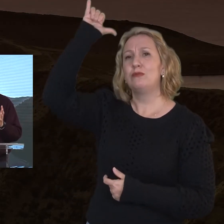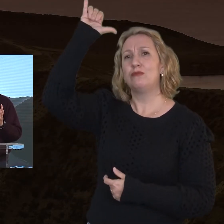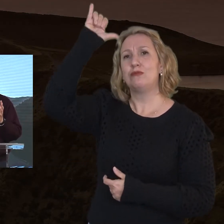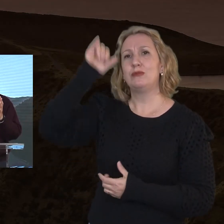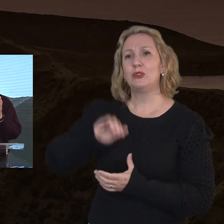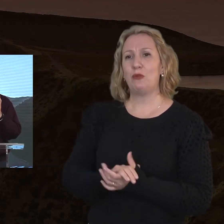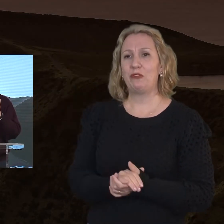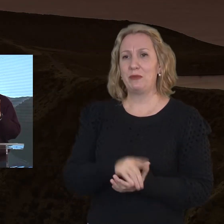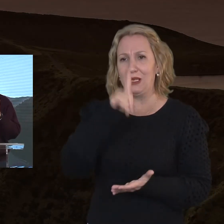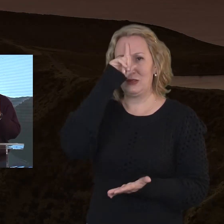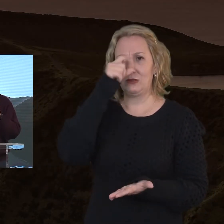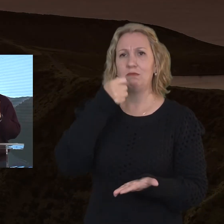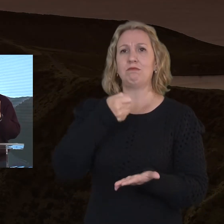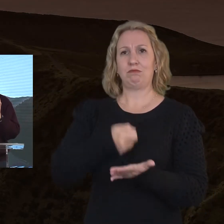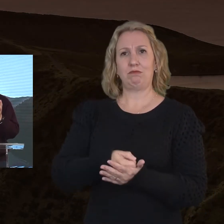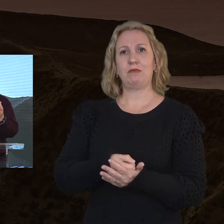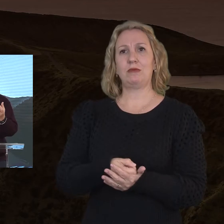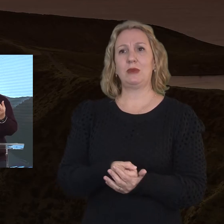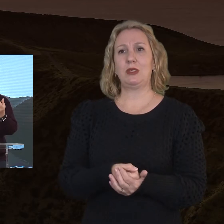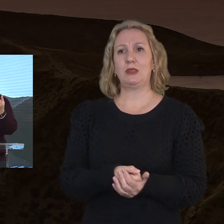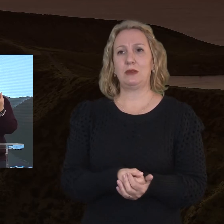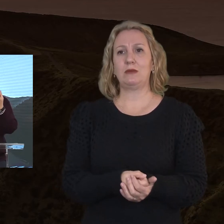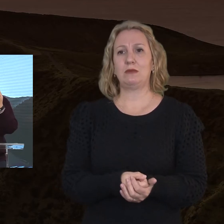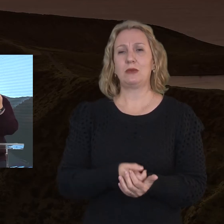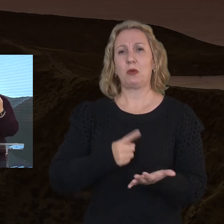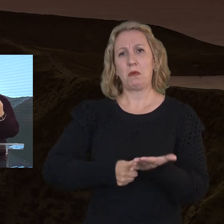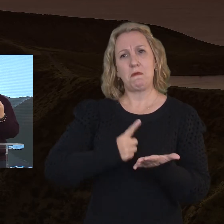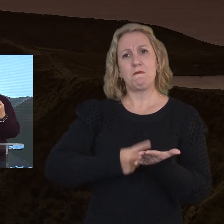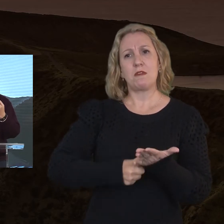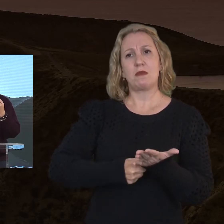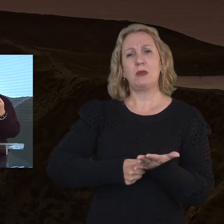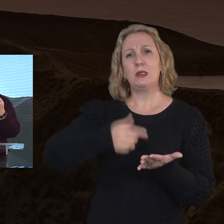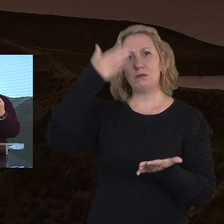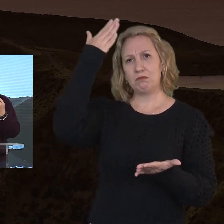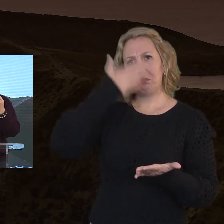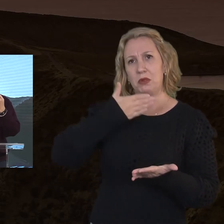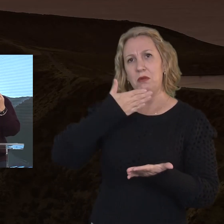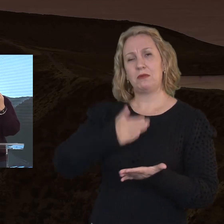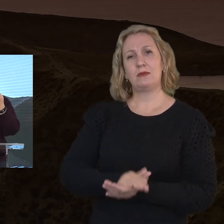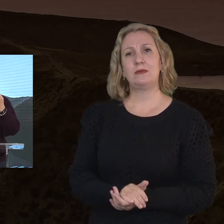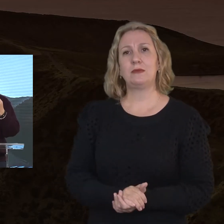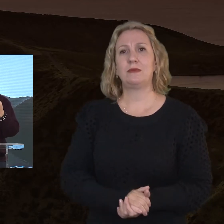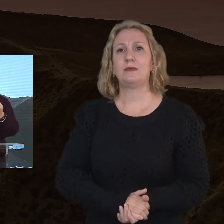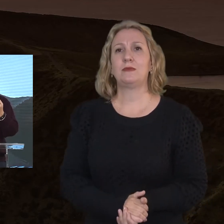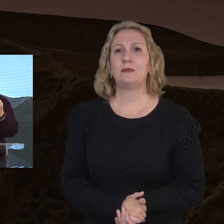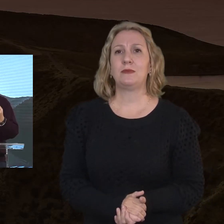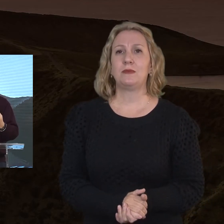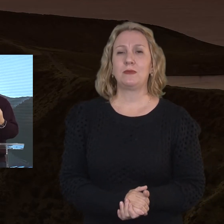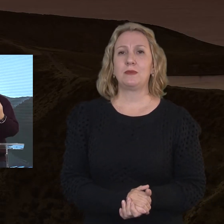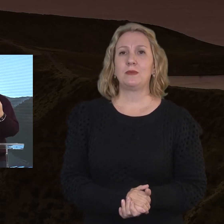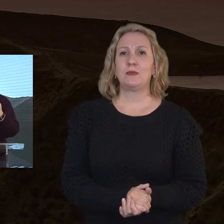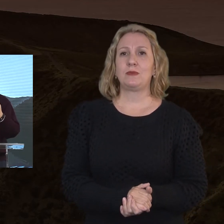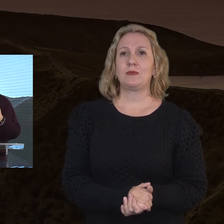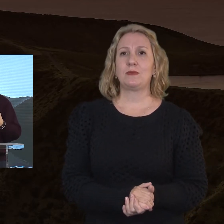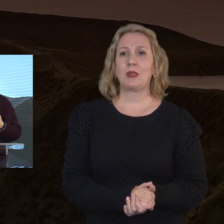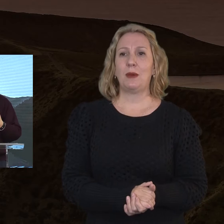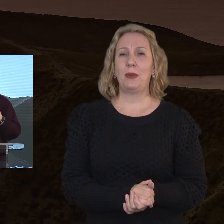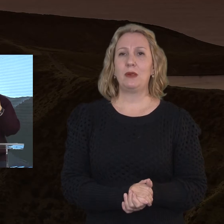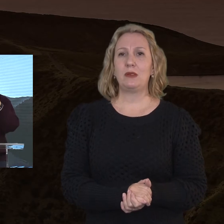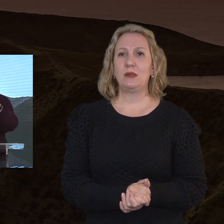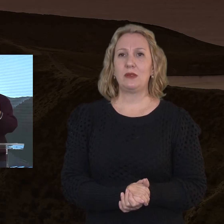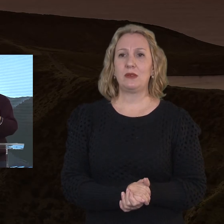confirmando com confirmando né confirmando os apóstolos